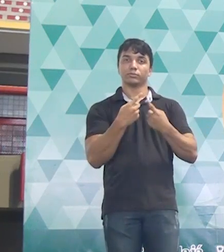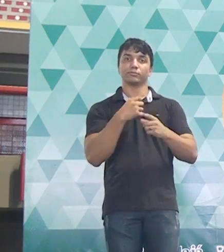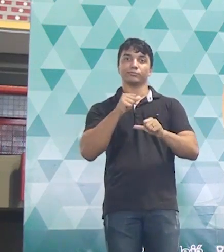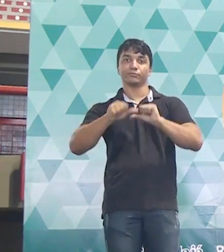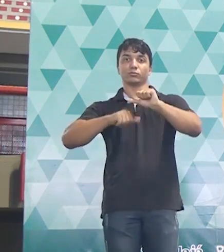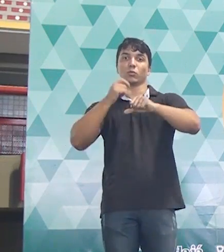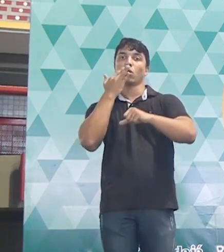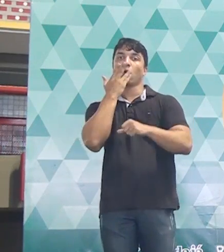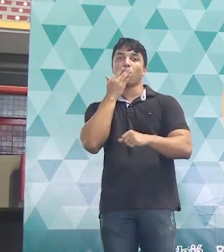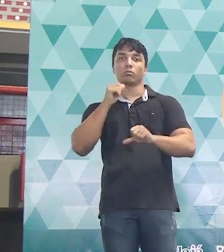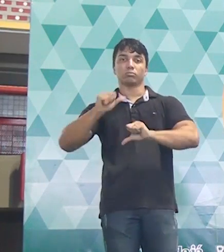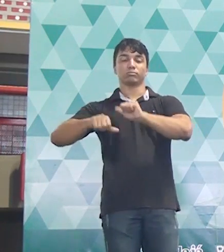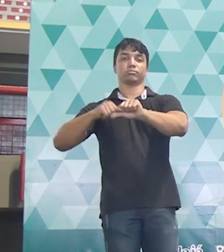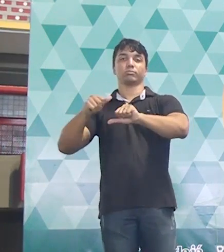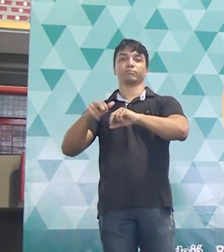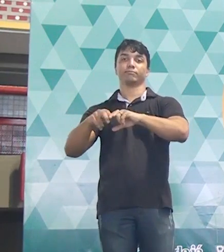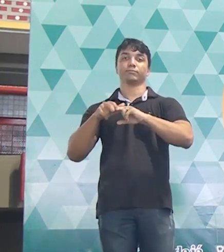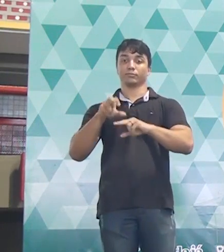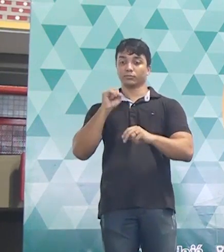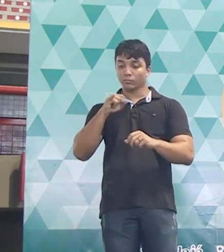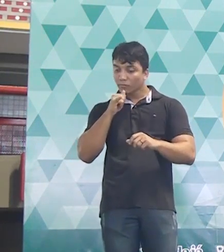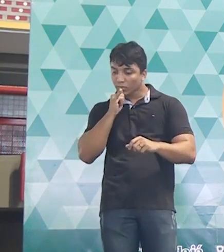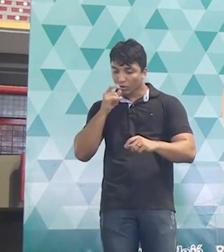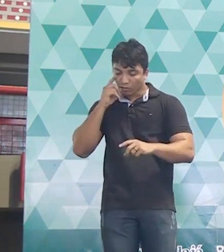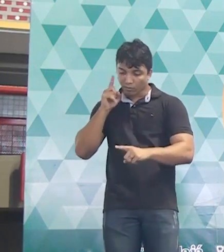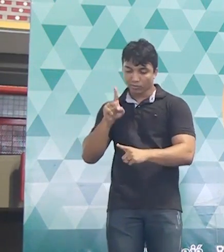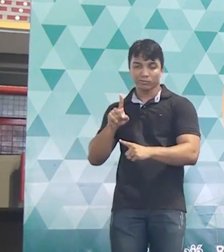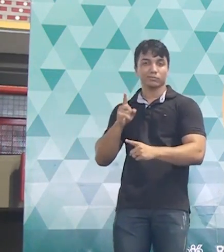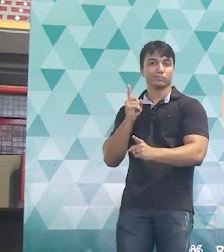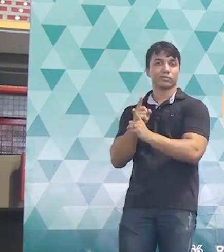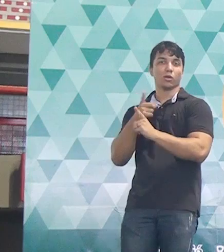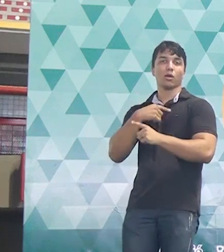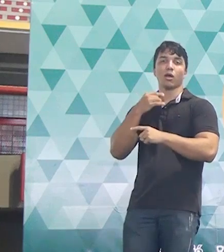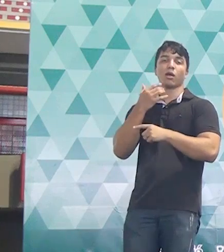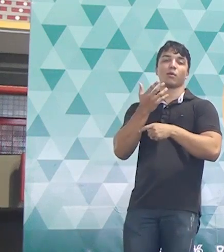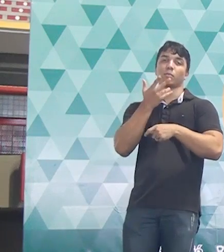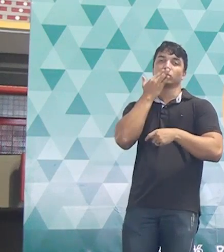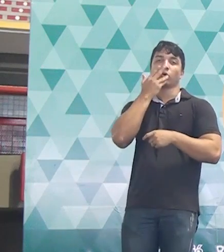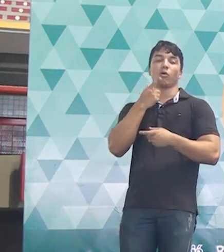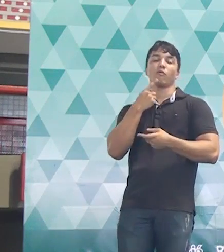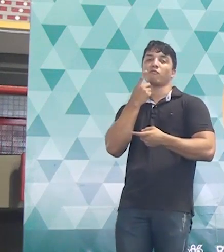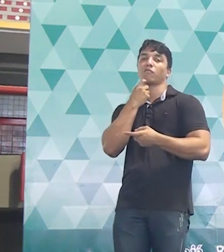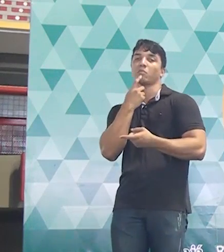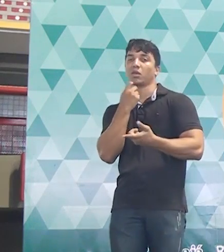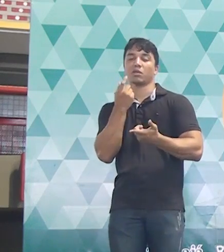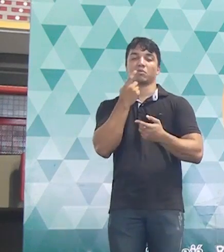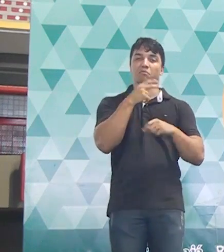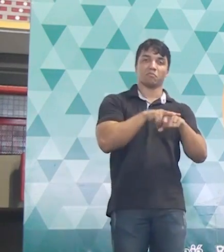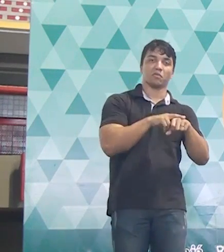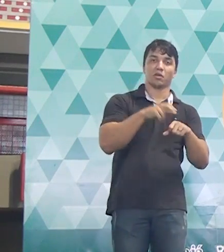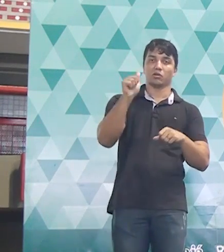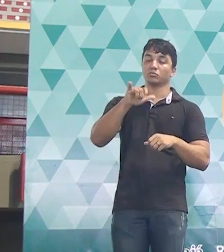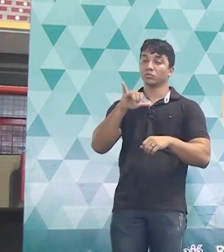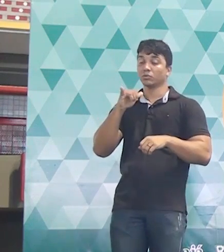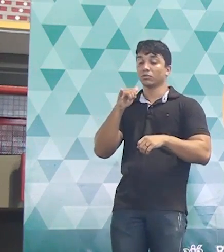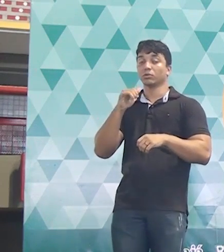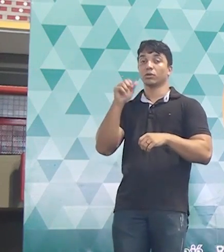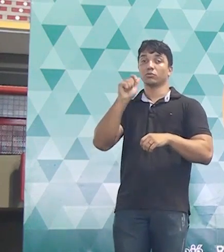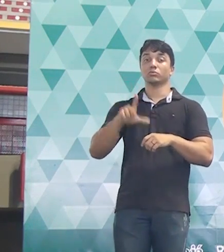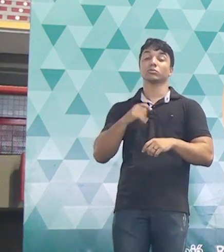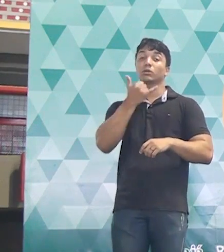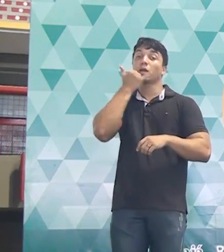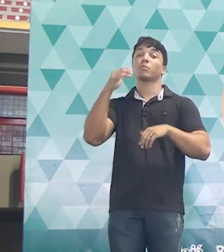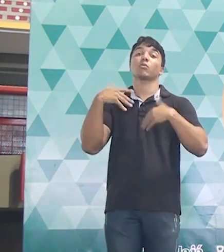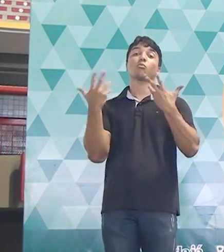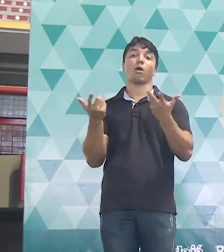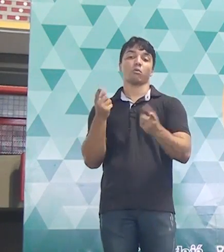cor daquela solução. Então, onde ela estiver urinando, vai se formar uma mancha vermelha, verde, azul, depende do indicador.